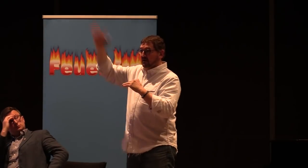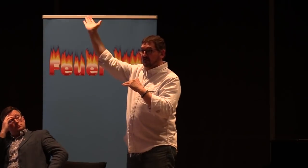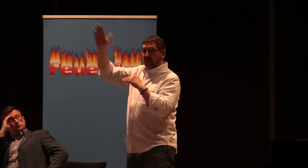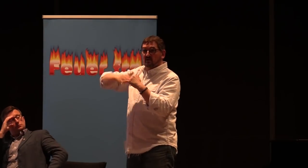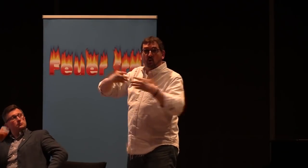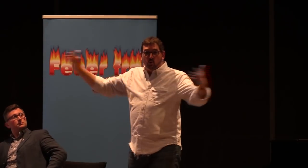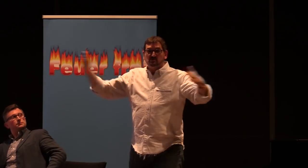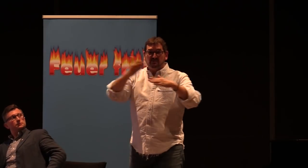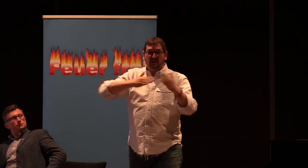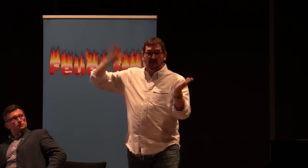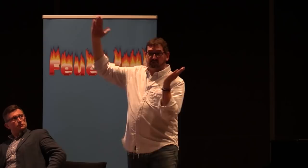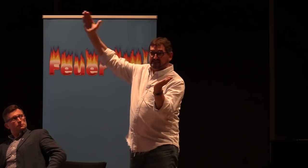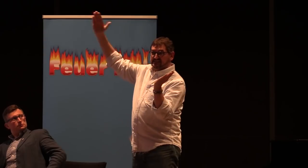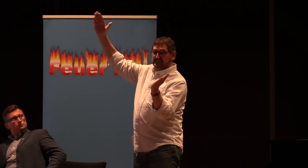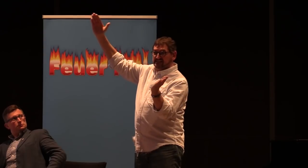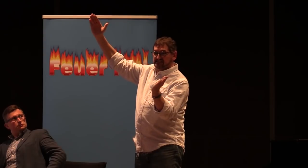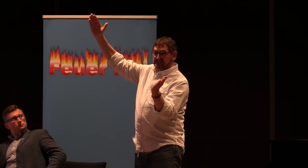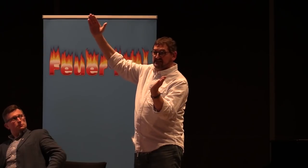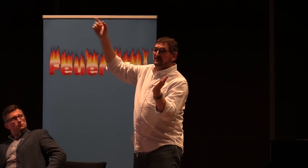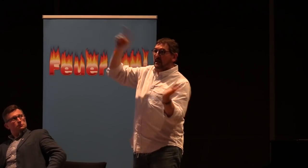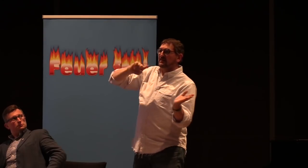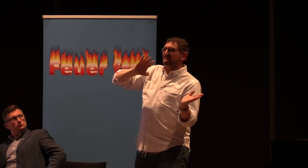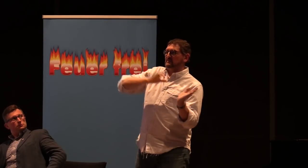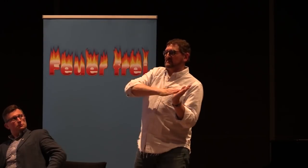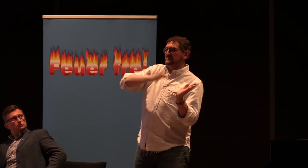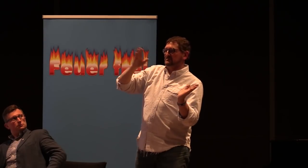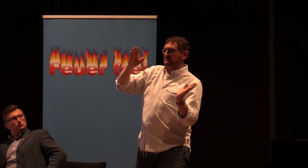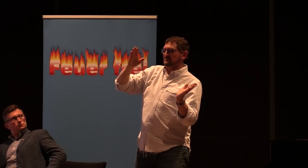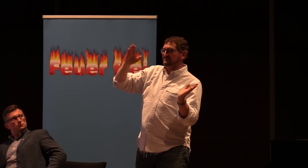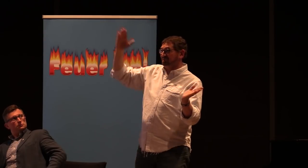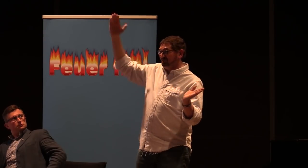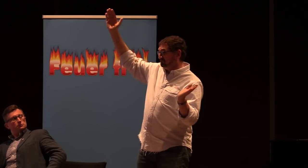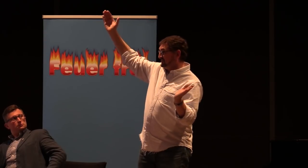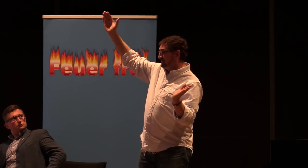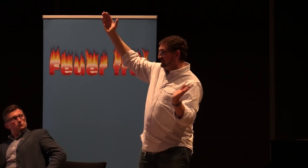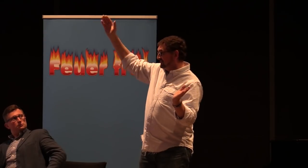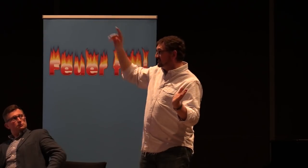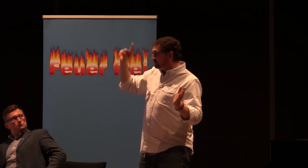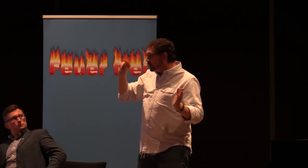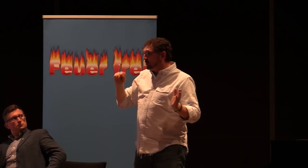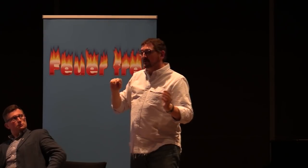Und der größte Teil davon ist tatsächlich über 60 Jahre alt. Und dann kommt irgendwann die 50 plus Mitglieder.